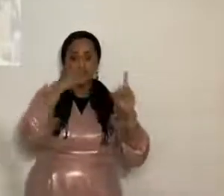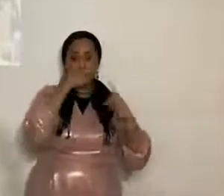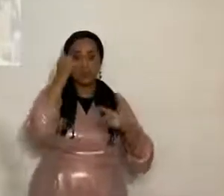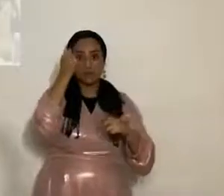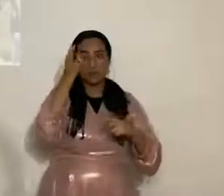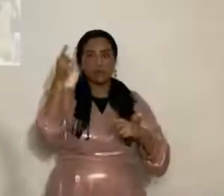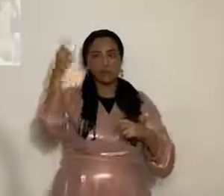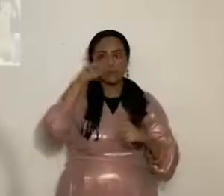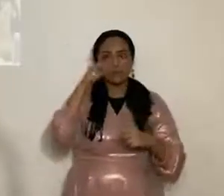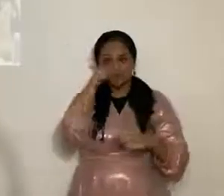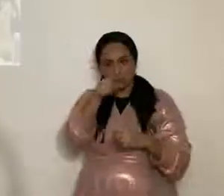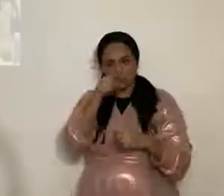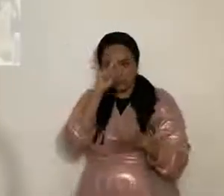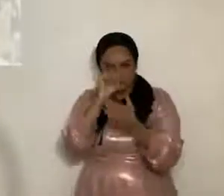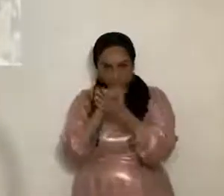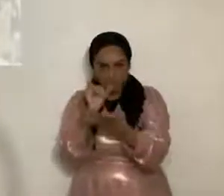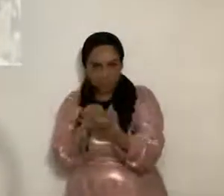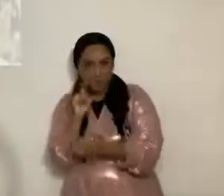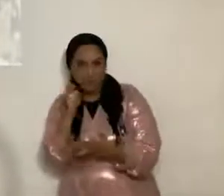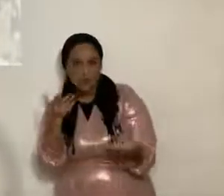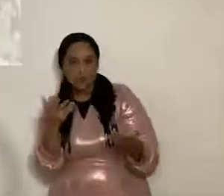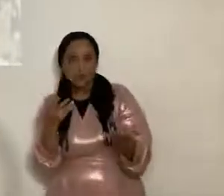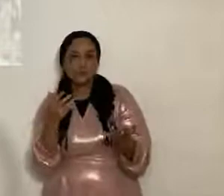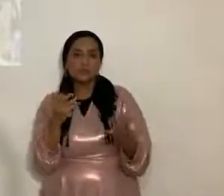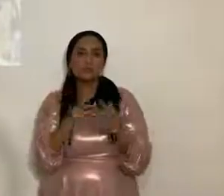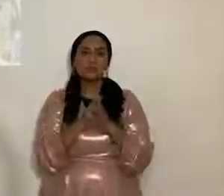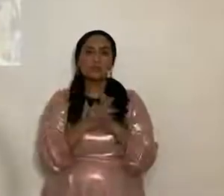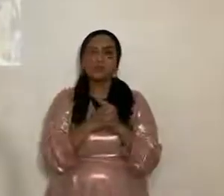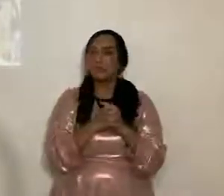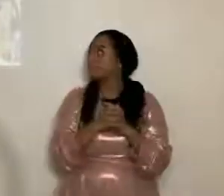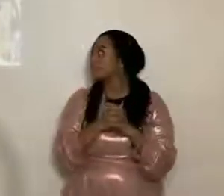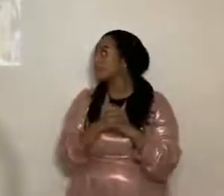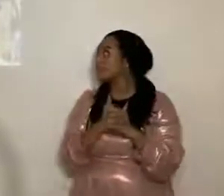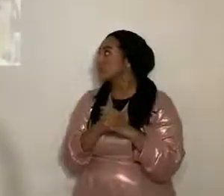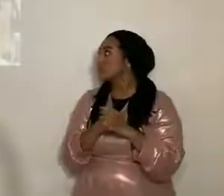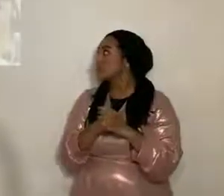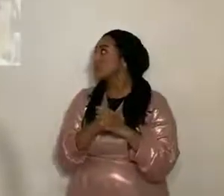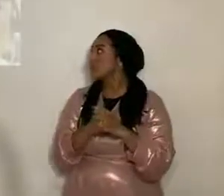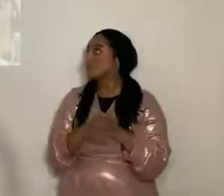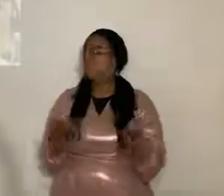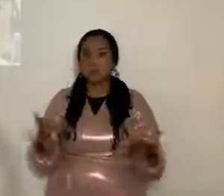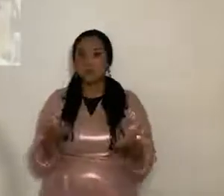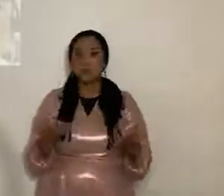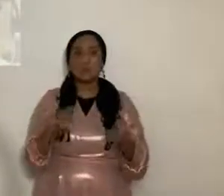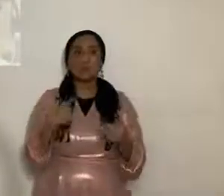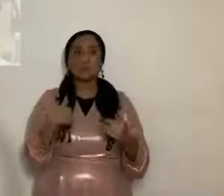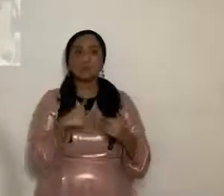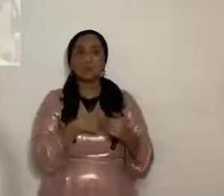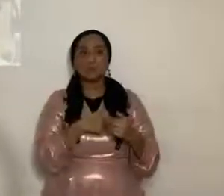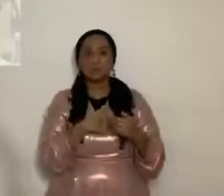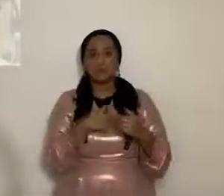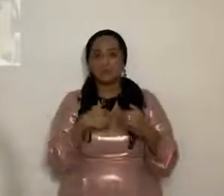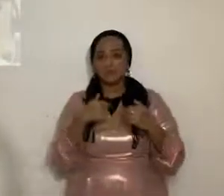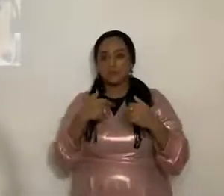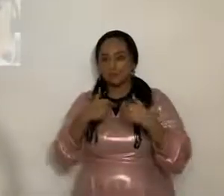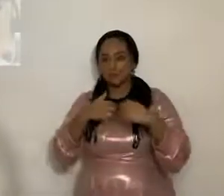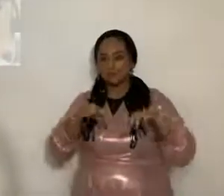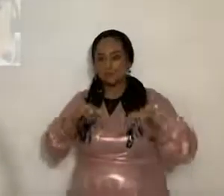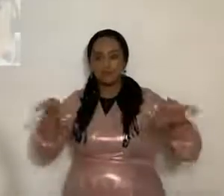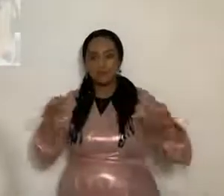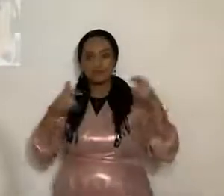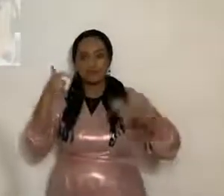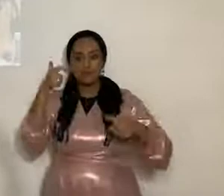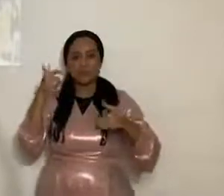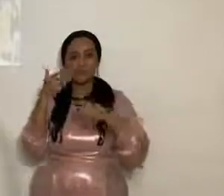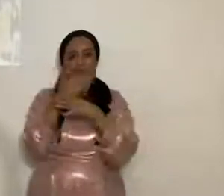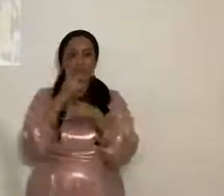pregunta: ¿crees en esto? Esto es de fuego. Aquí se hace una división muy grande